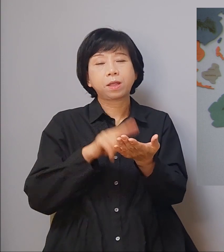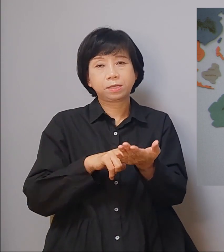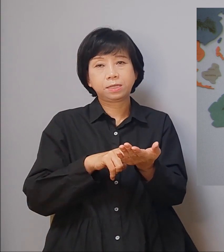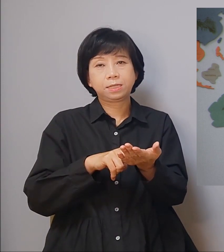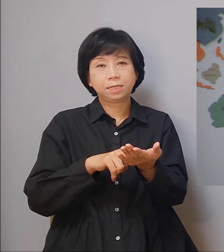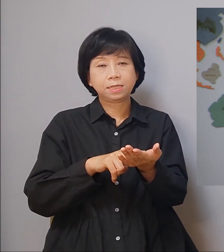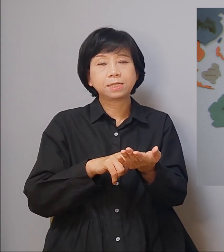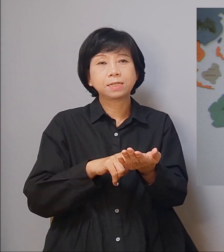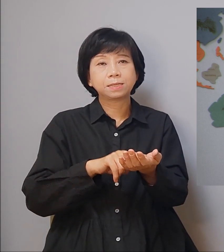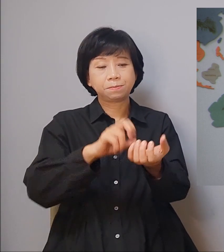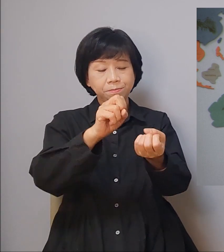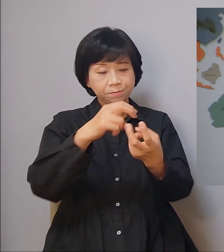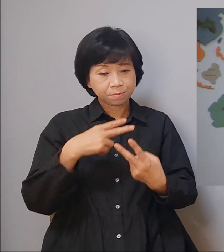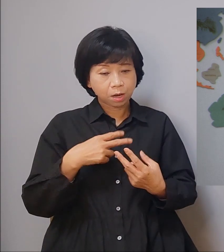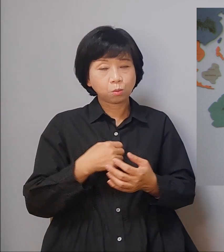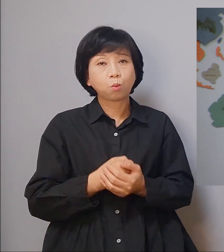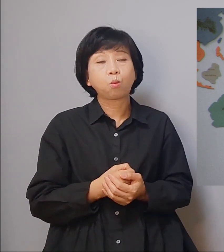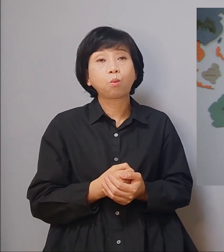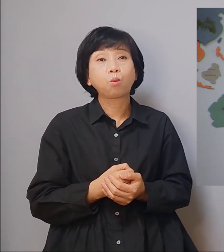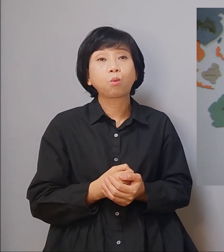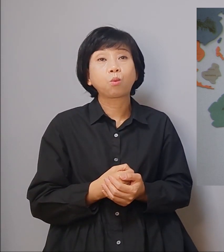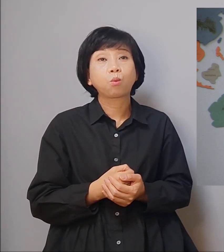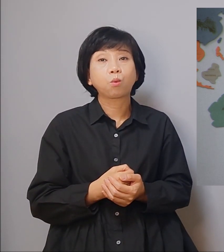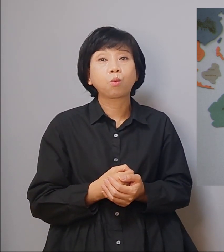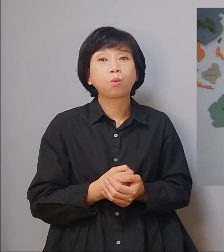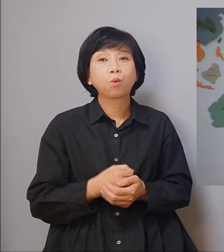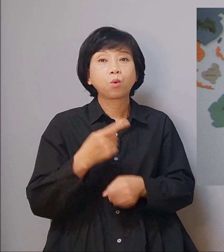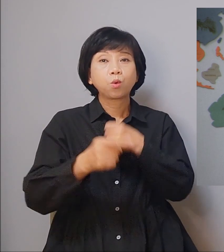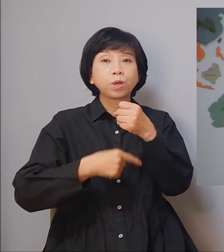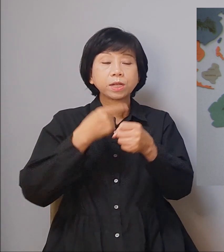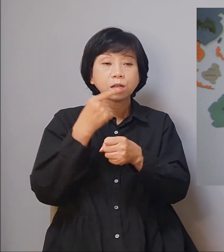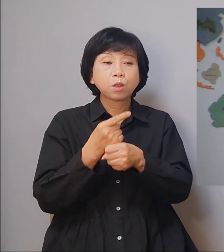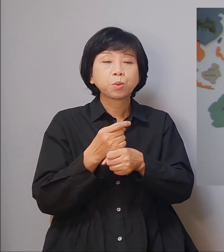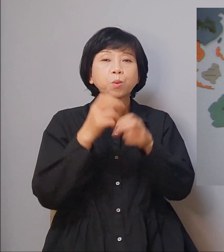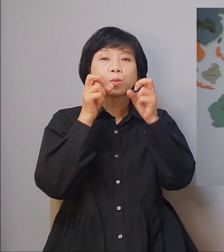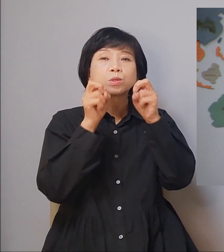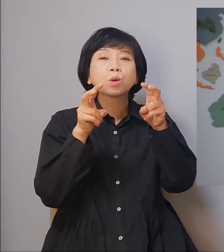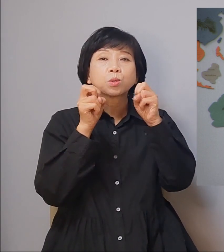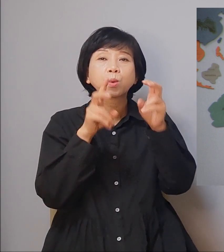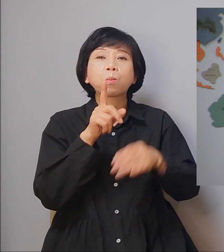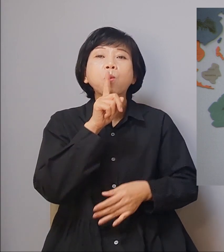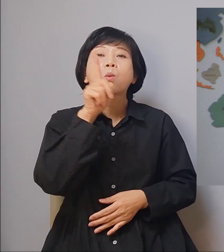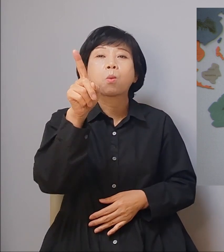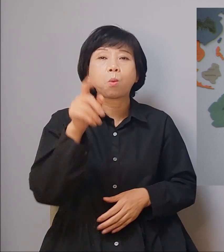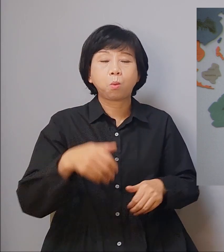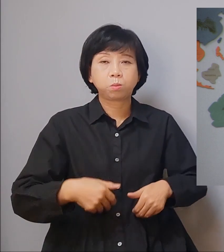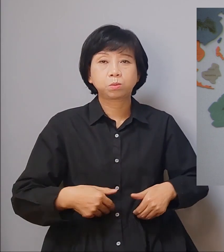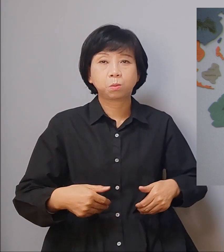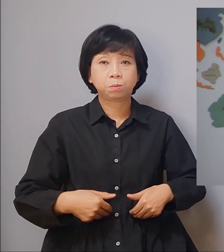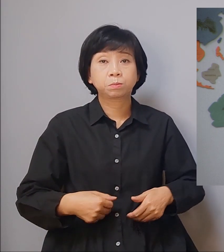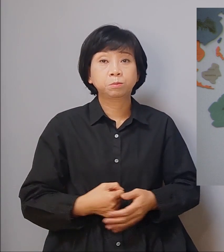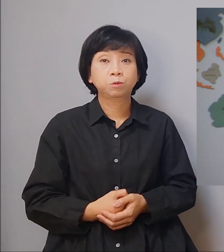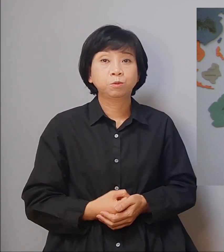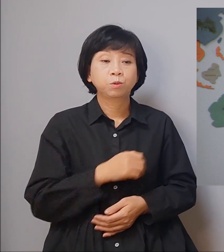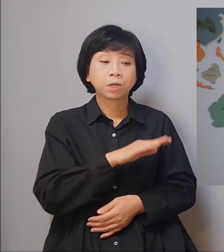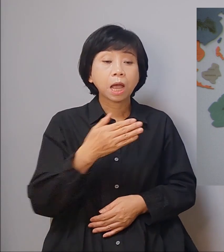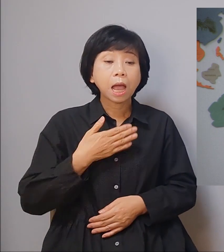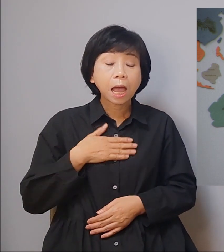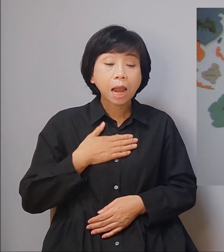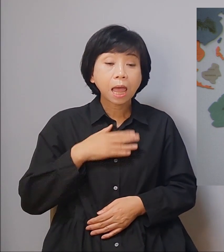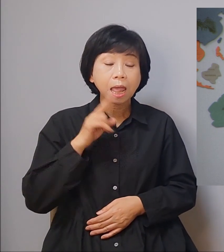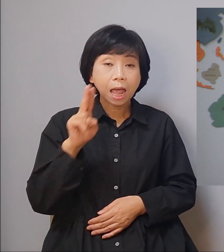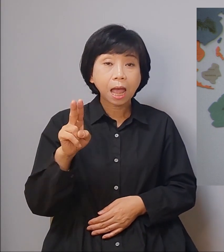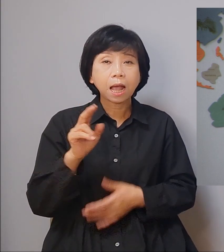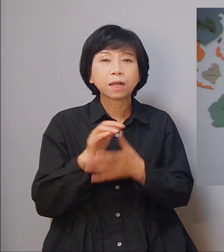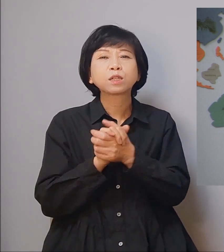달에는 선교 보고를 좀 받으려고 합니다. 한 해 동안 어떻게 선교하셨는지 저희들이 좀 알아야 같이 기도할